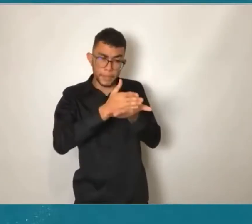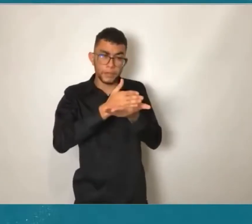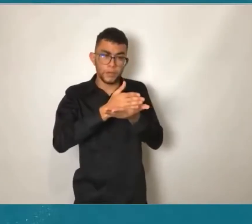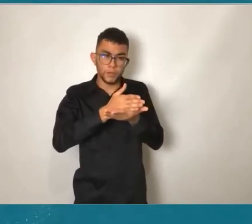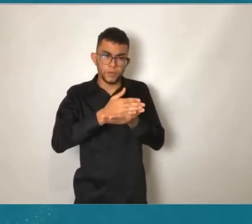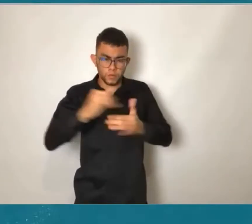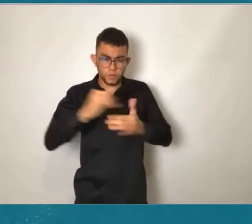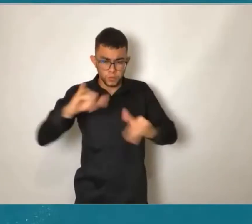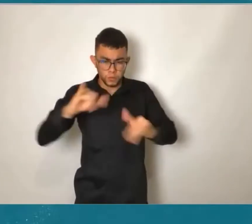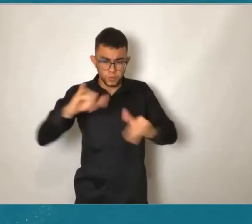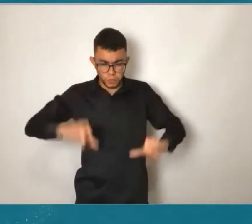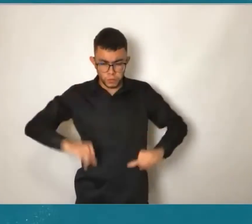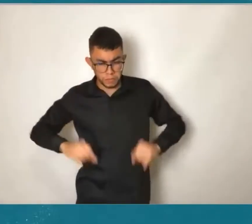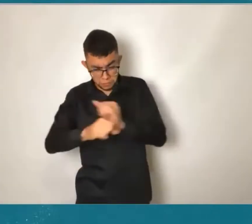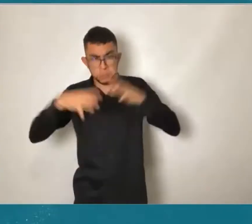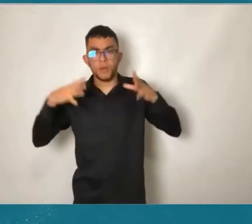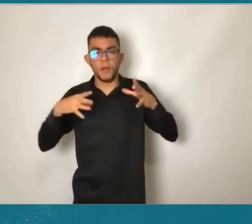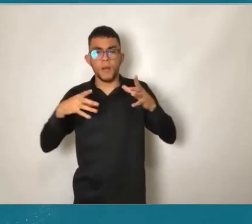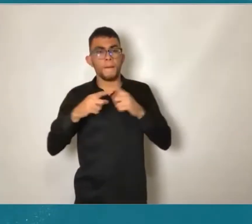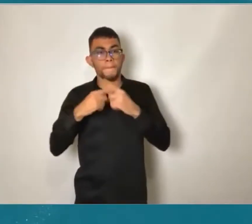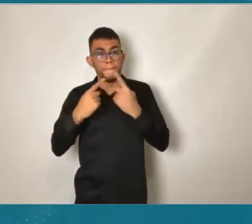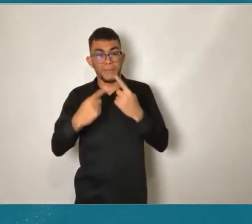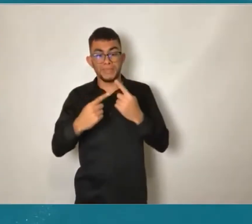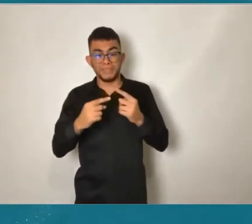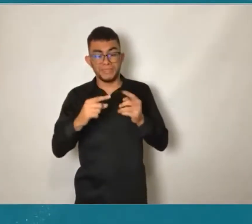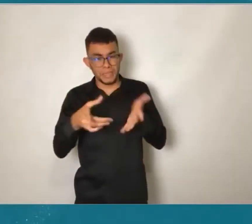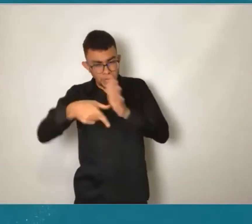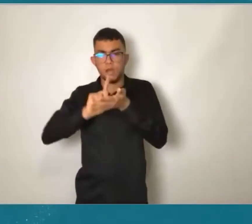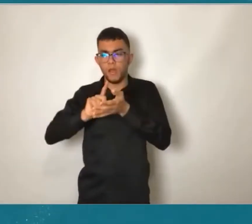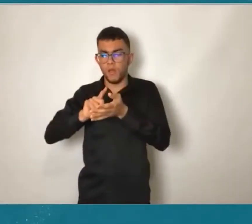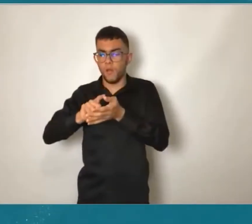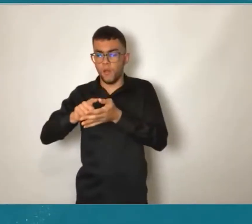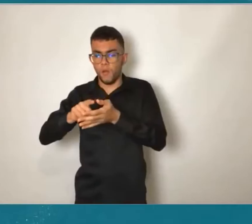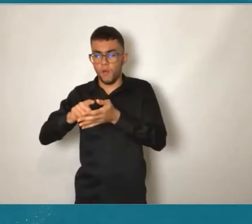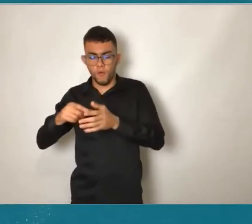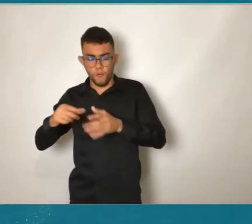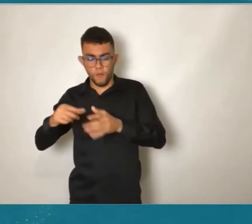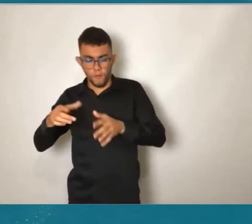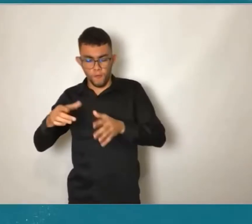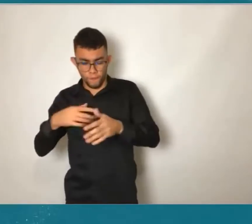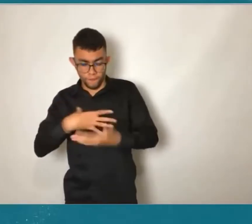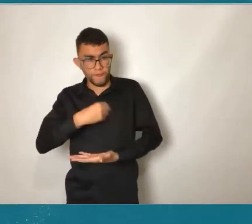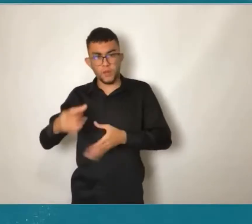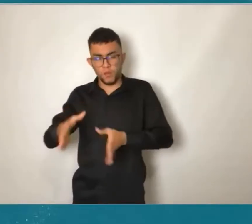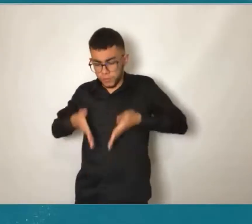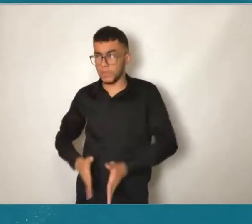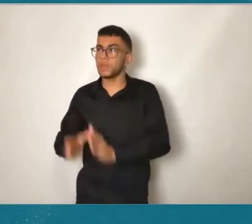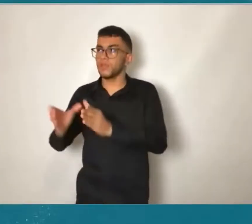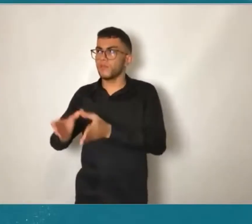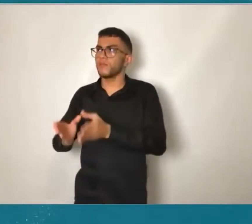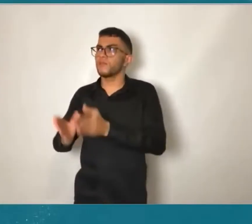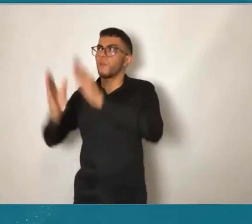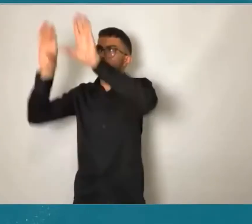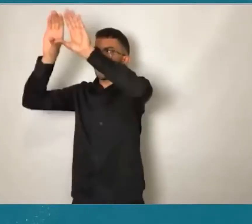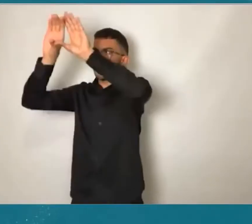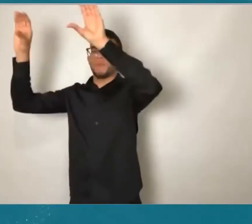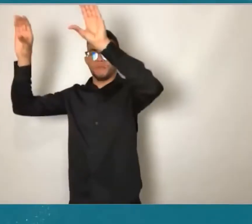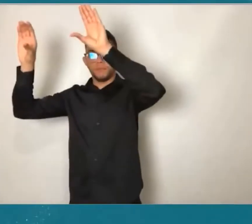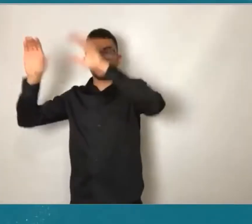Eu nem sei como é que eu vou terminar essa mensagem hoje. Mas vamos lá. Deixa o Espírito nos guiar. Ó Senhor Jesus.